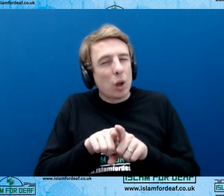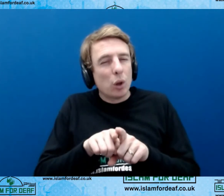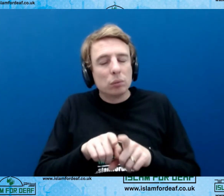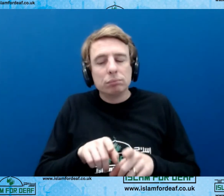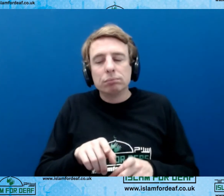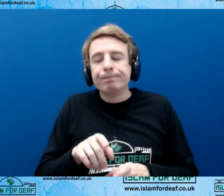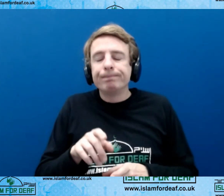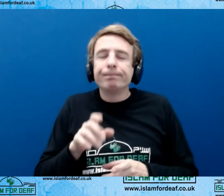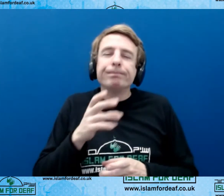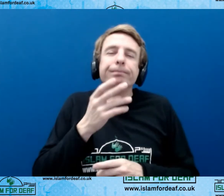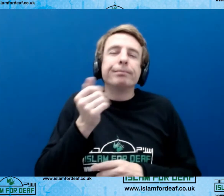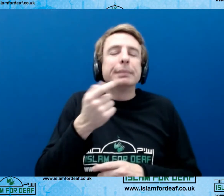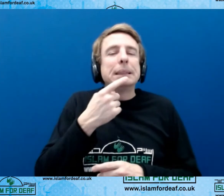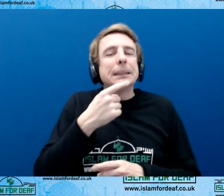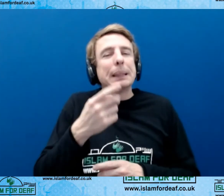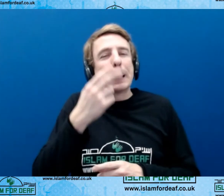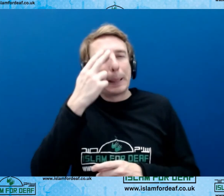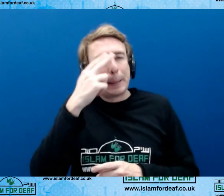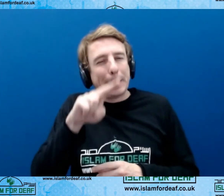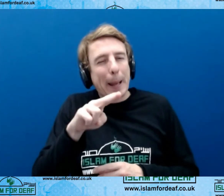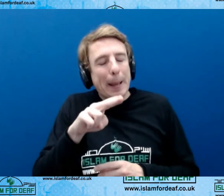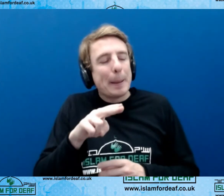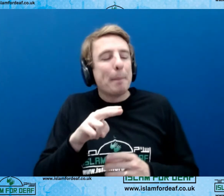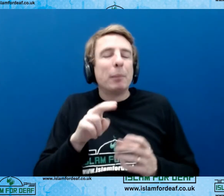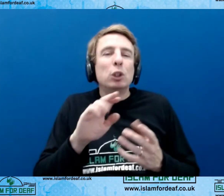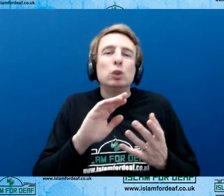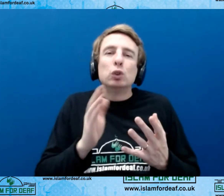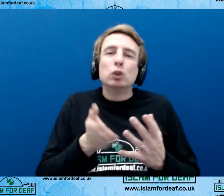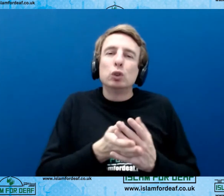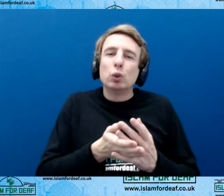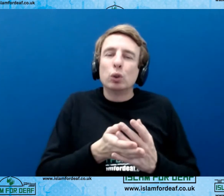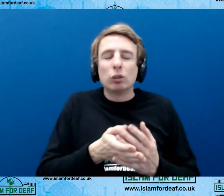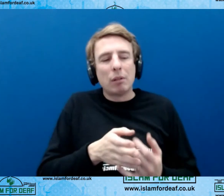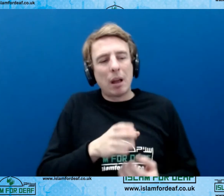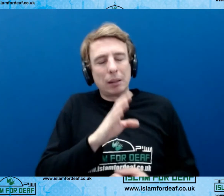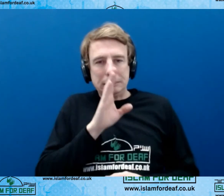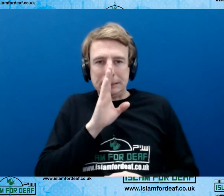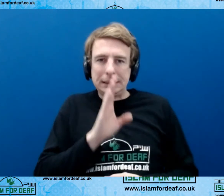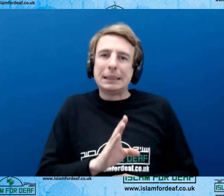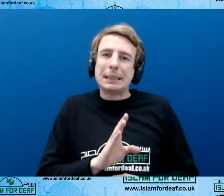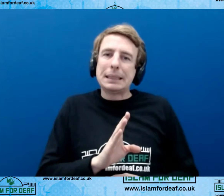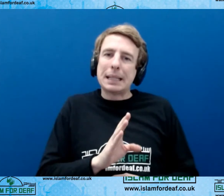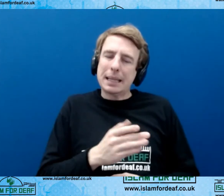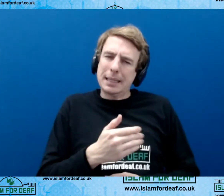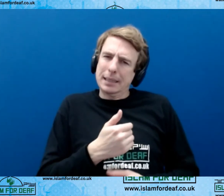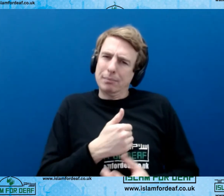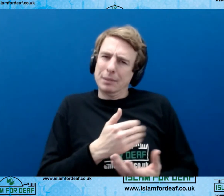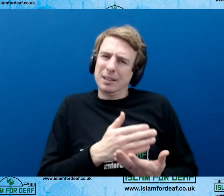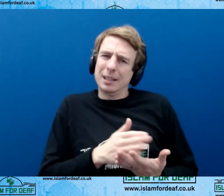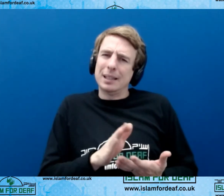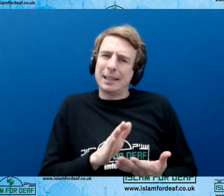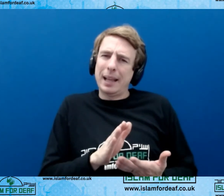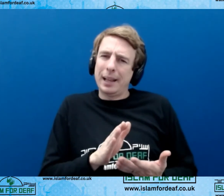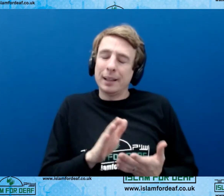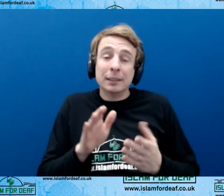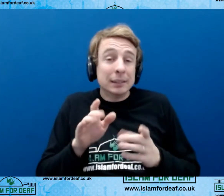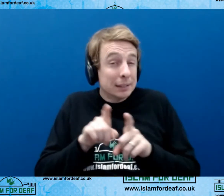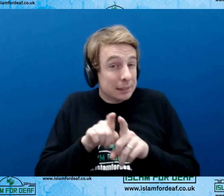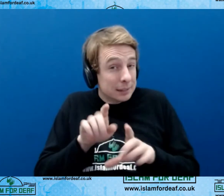sincerity, the first being the one that we explained last week. وهاتان السورتان الكافرون